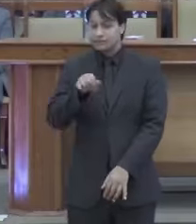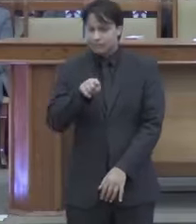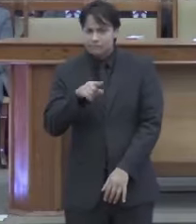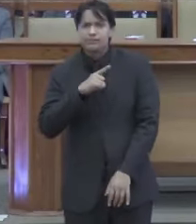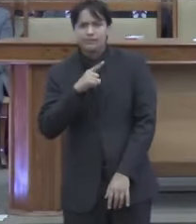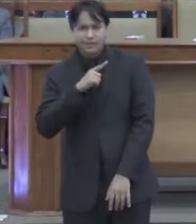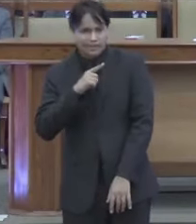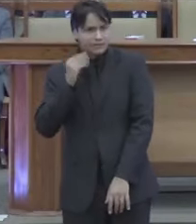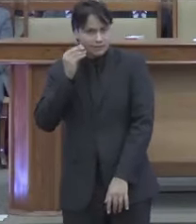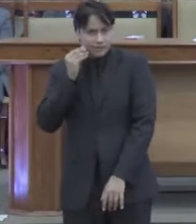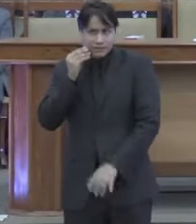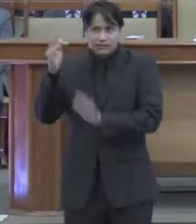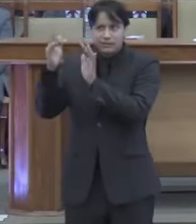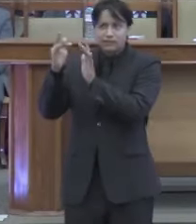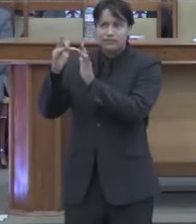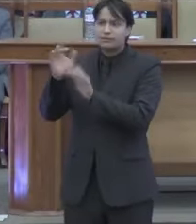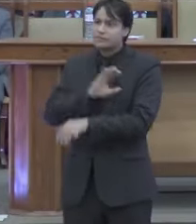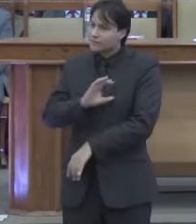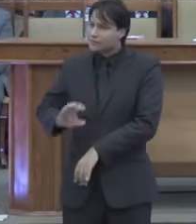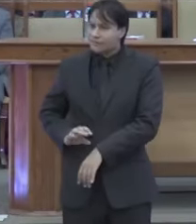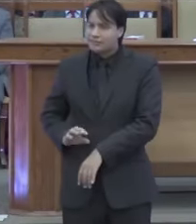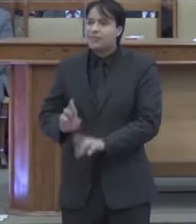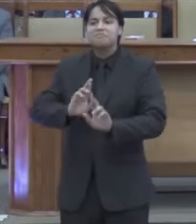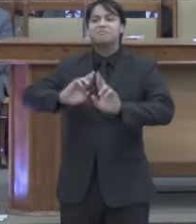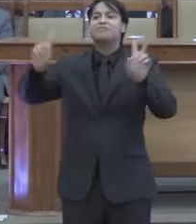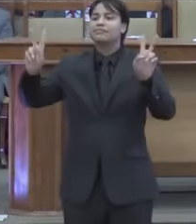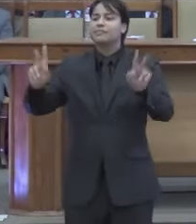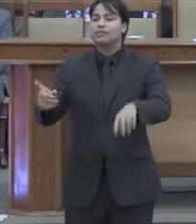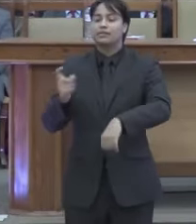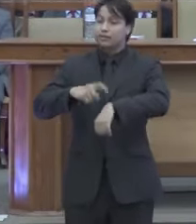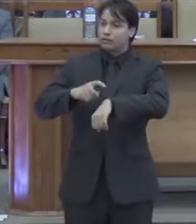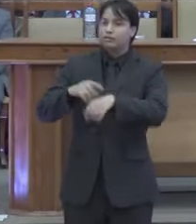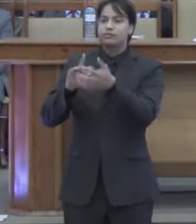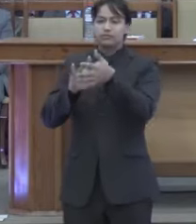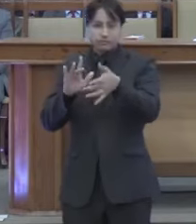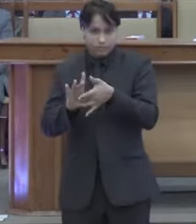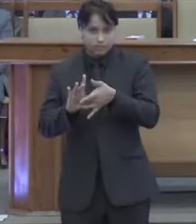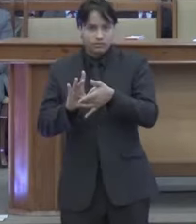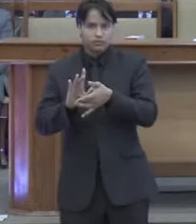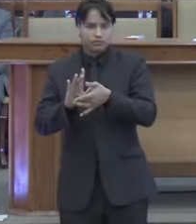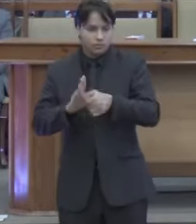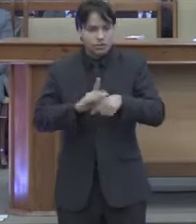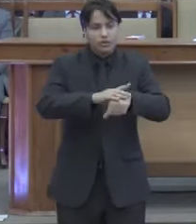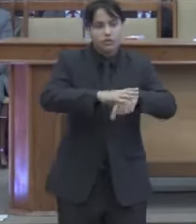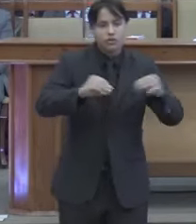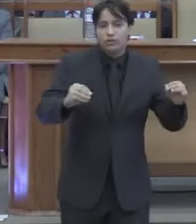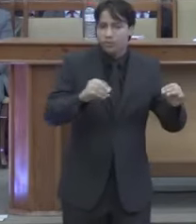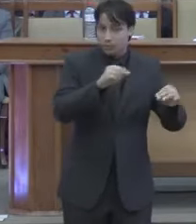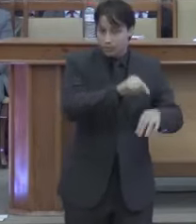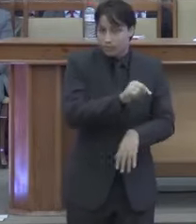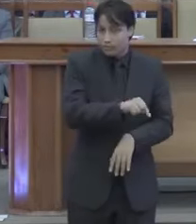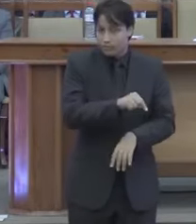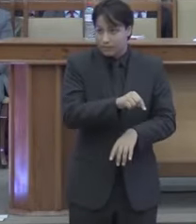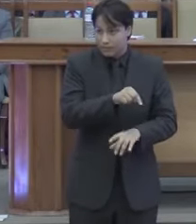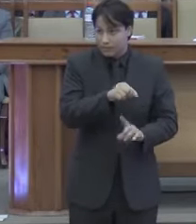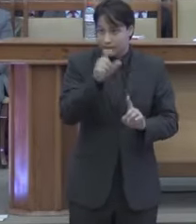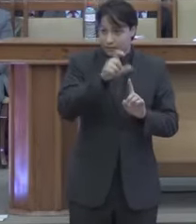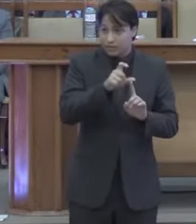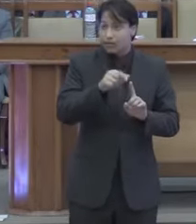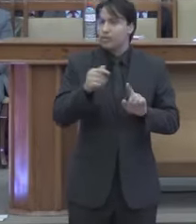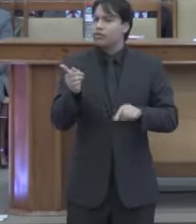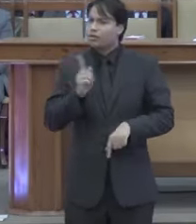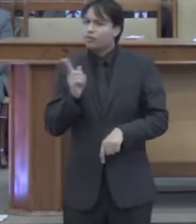coisa. Agora vejam bem, quando Jesus Cristo, ele curou o homem aqui, prestem atenção, ele não curou as pessoas,